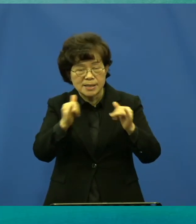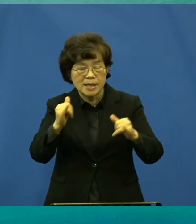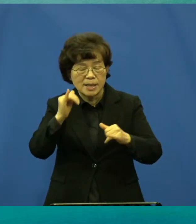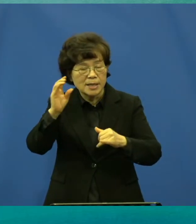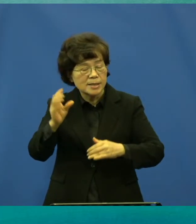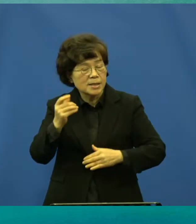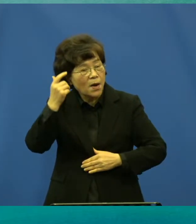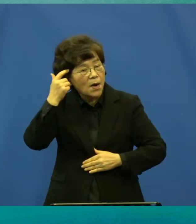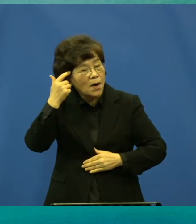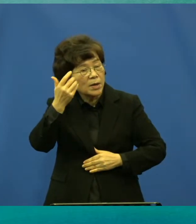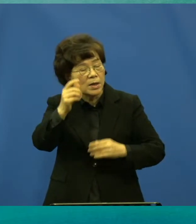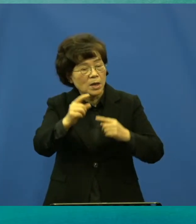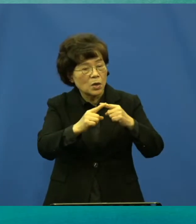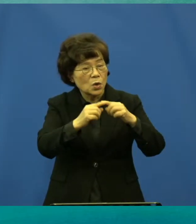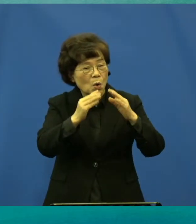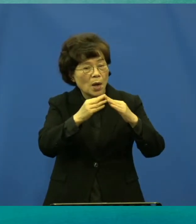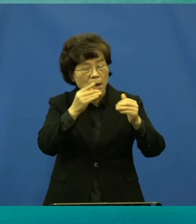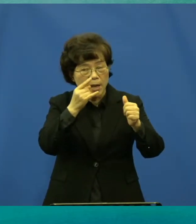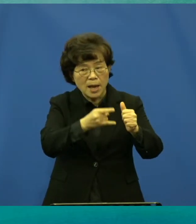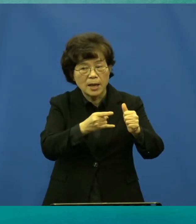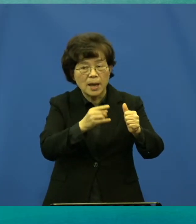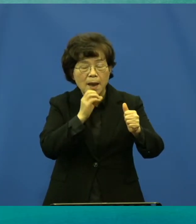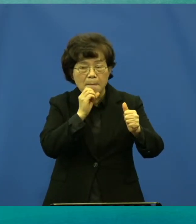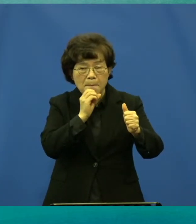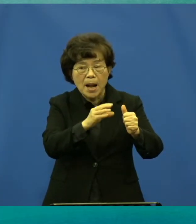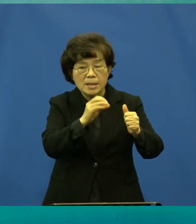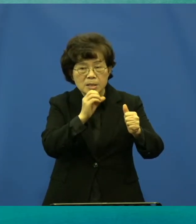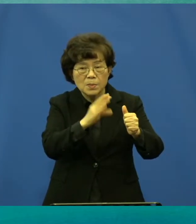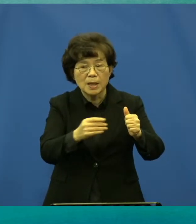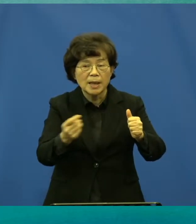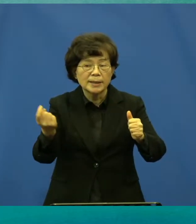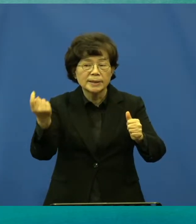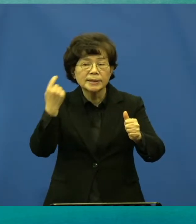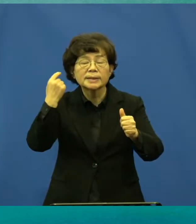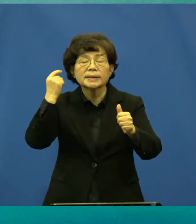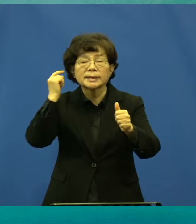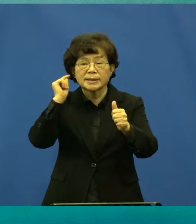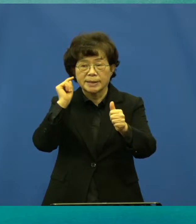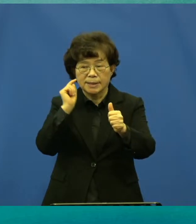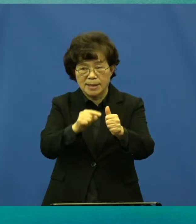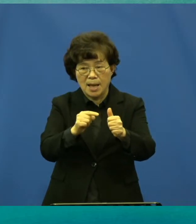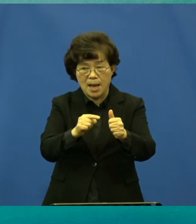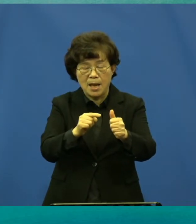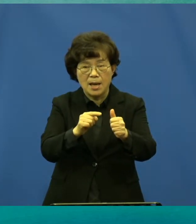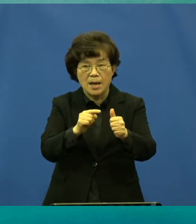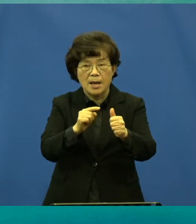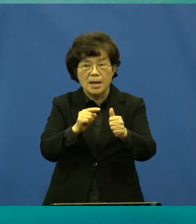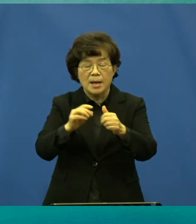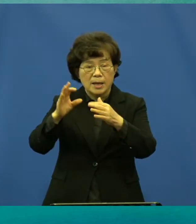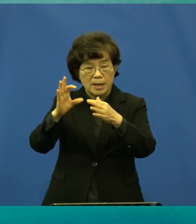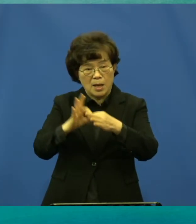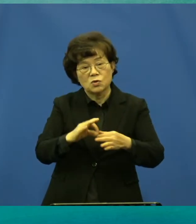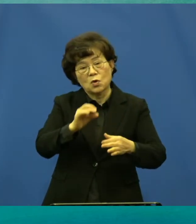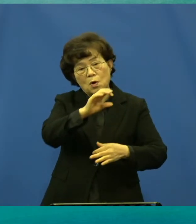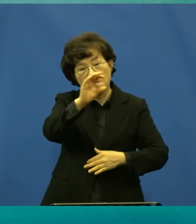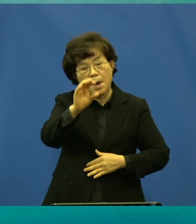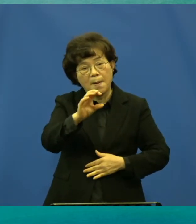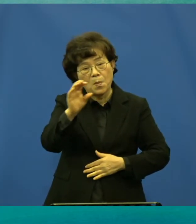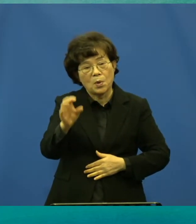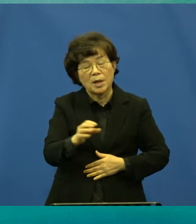성령이 교회들에게 하시는 말씀을 들을지어다. 요게 계속 붙어요.